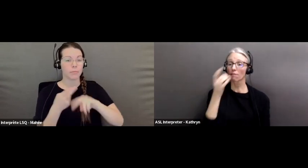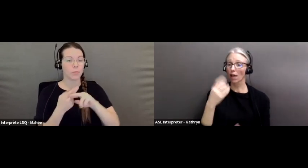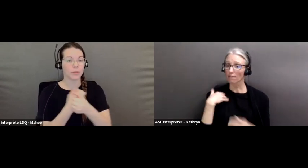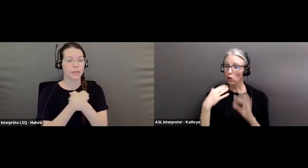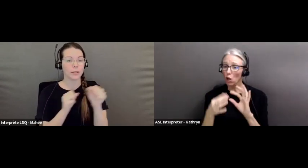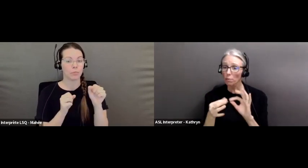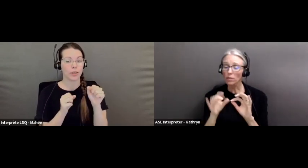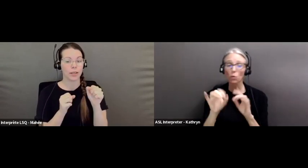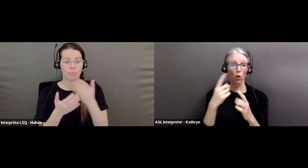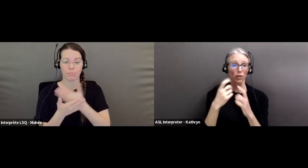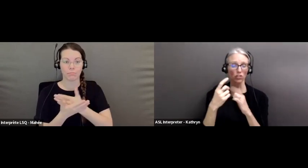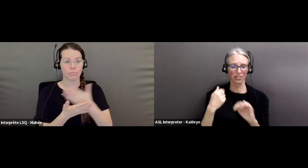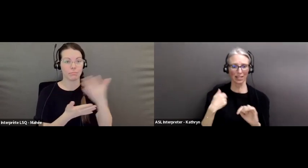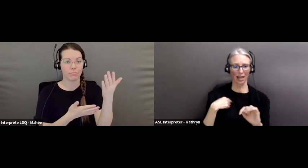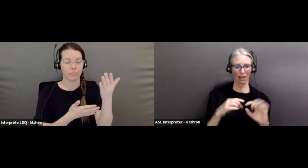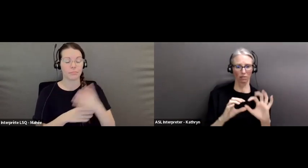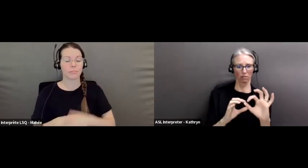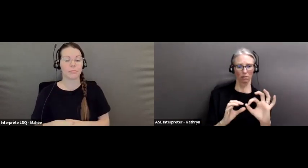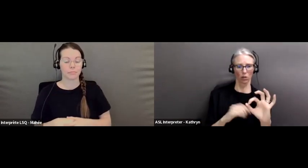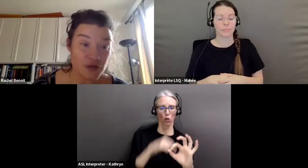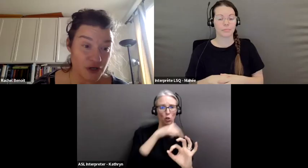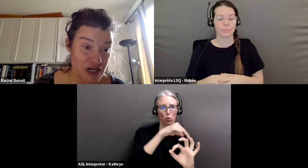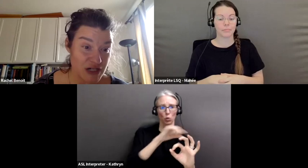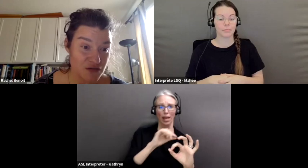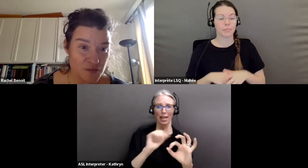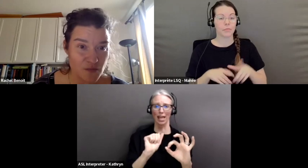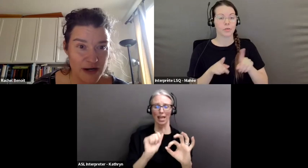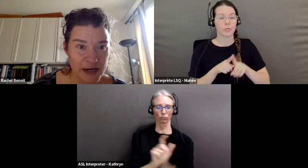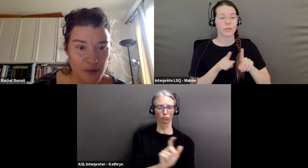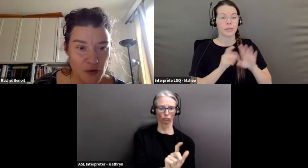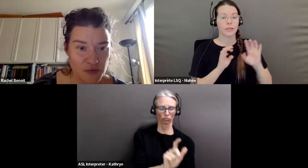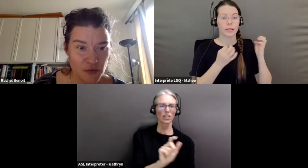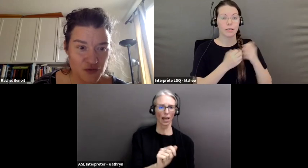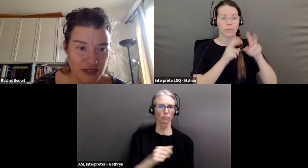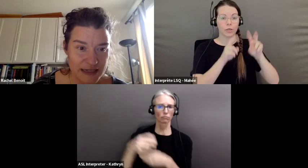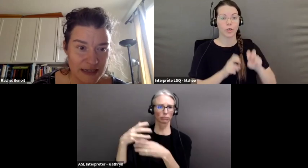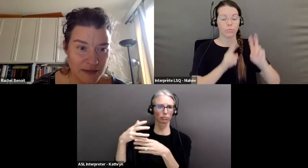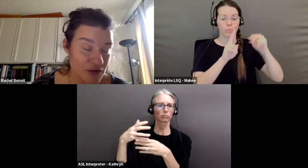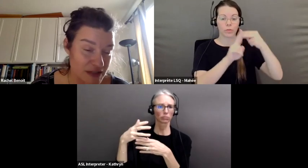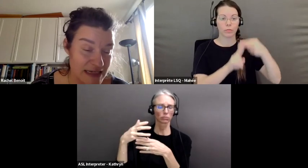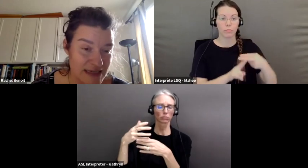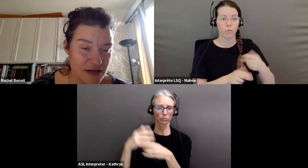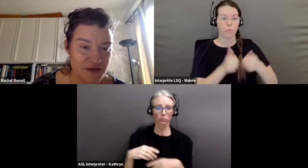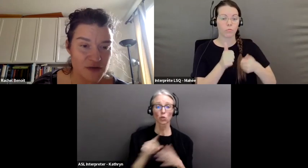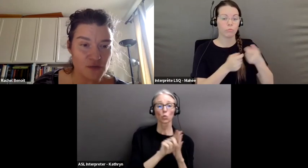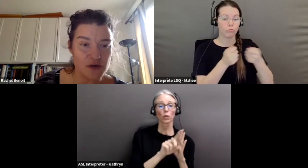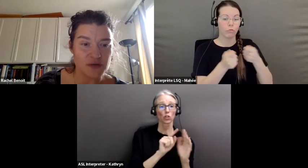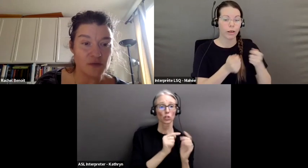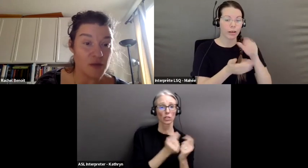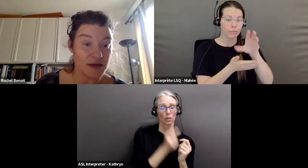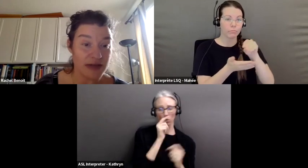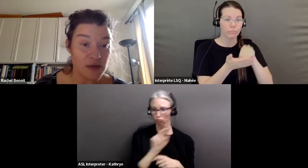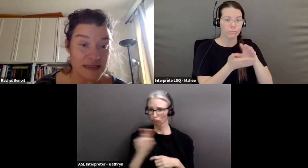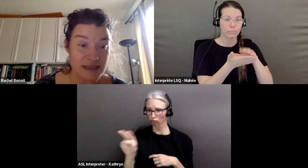disponible tout au long de l'événement. Et l'équipe de recherche va pouvoir y répondre ou gérer, prendre connaissance en fait